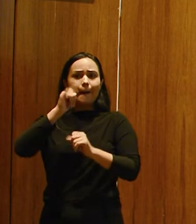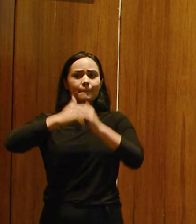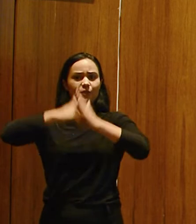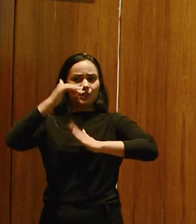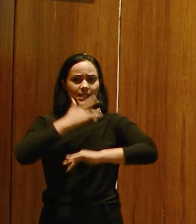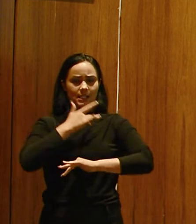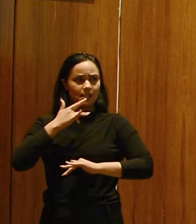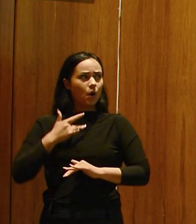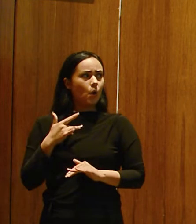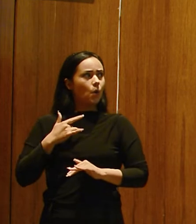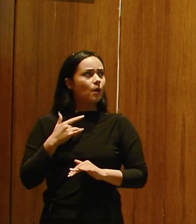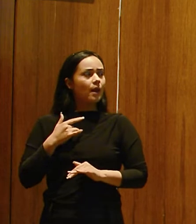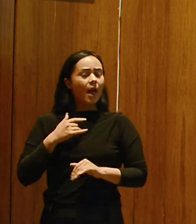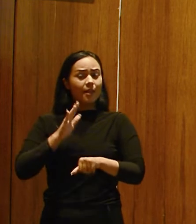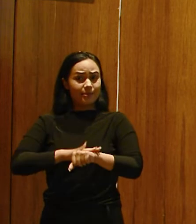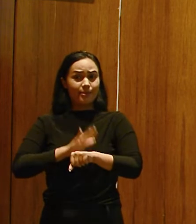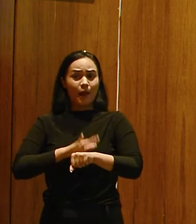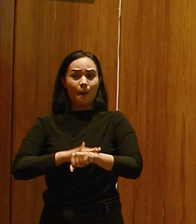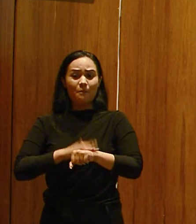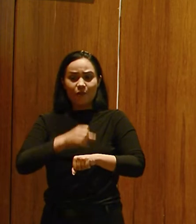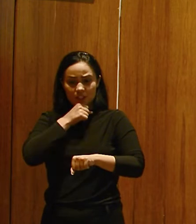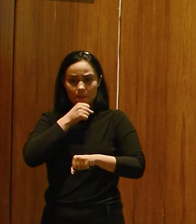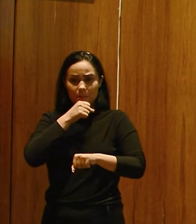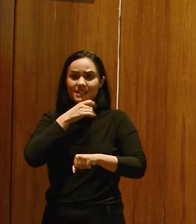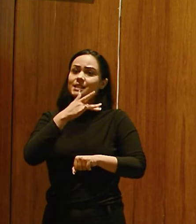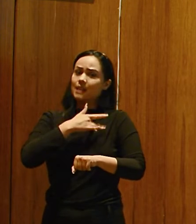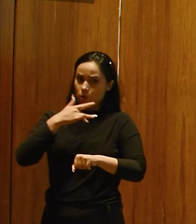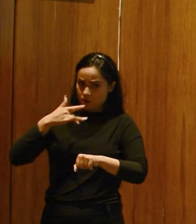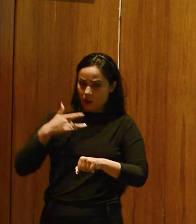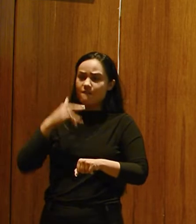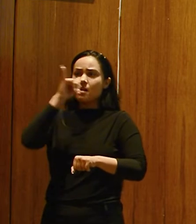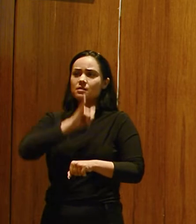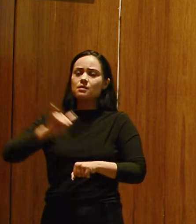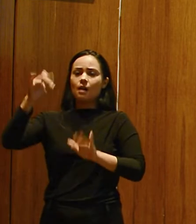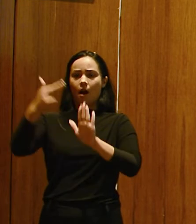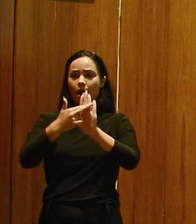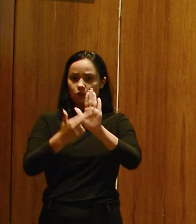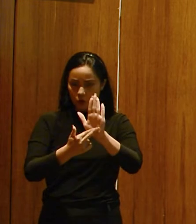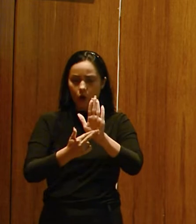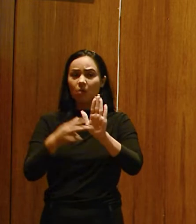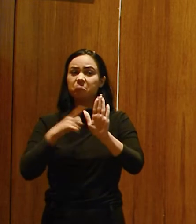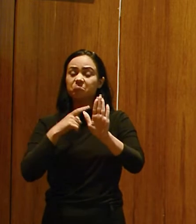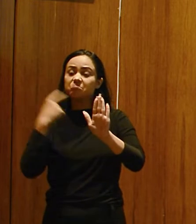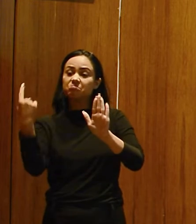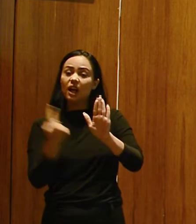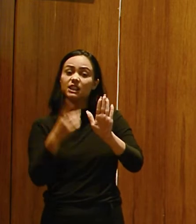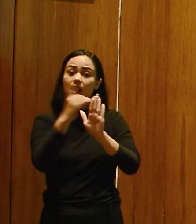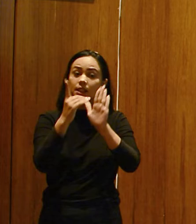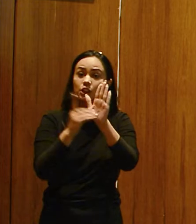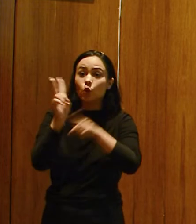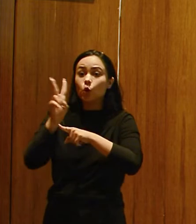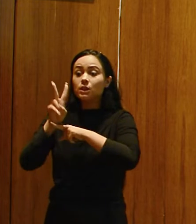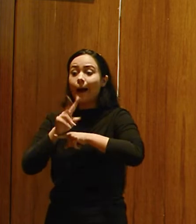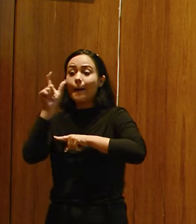saúde. Essa é a década do envelhecimento saudável, então eles lançaram esse relatório, trazendo algumas diretrizes de